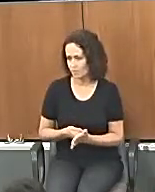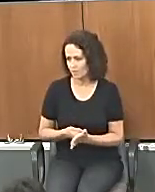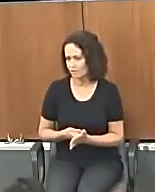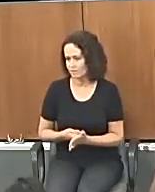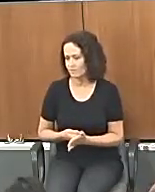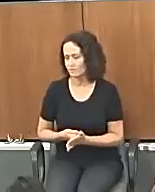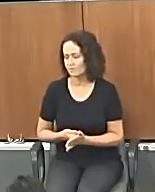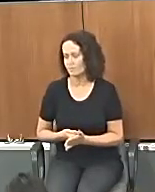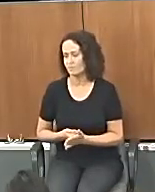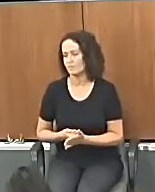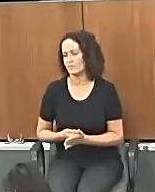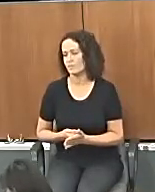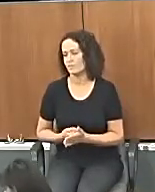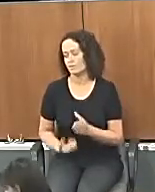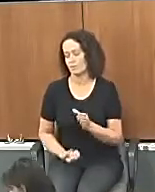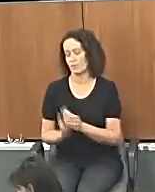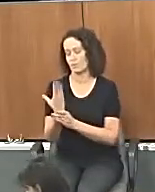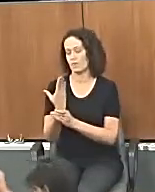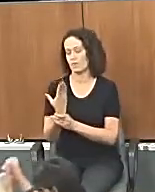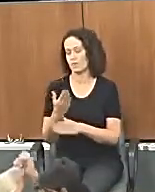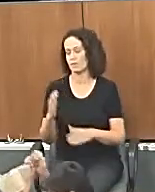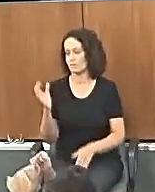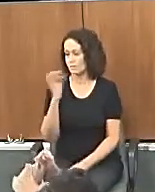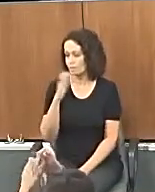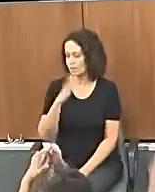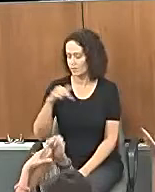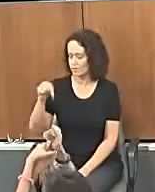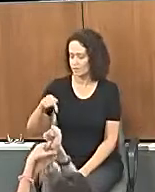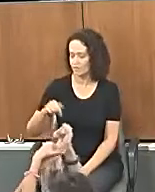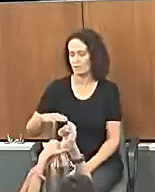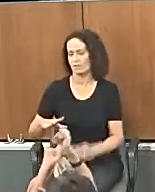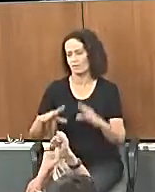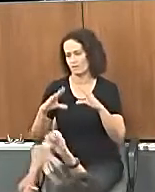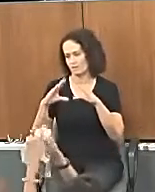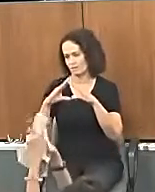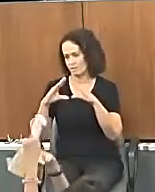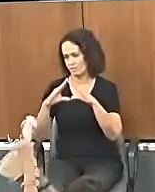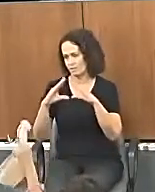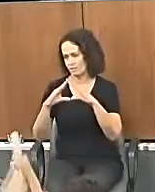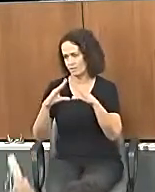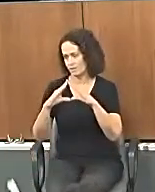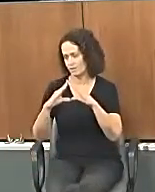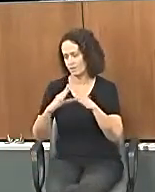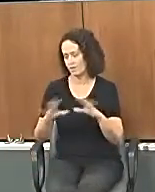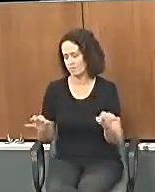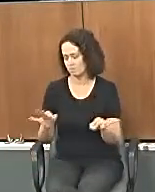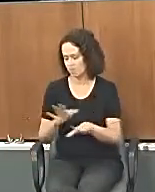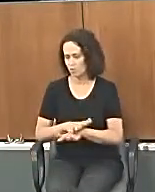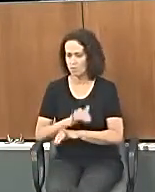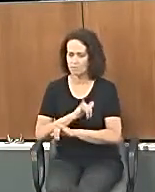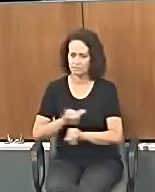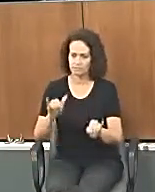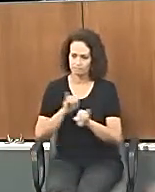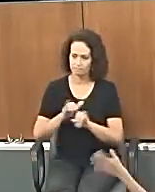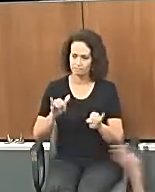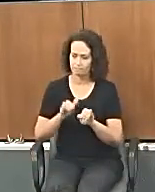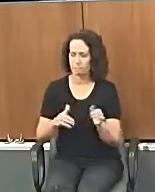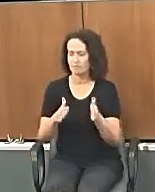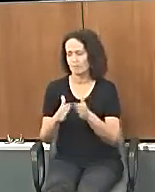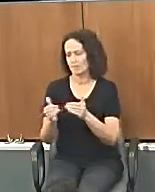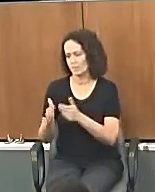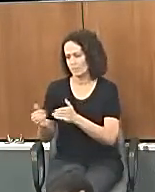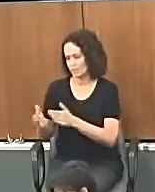mais depressa possível que na assembleia né então é isso que eu queria passar o senhor pedir essa cobrança e com